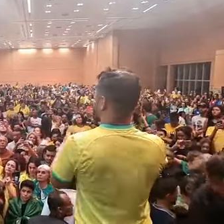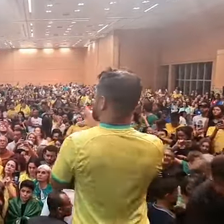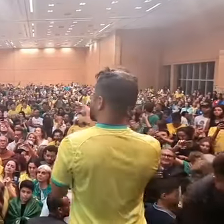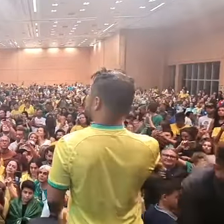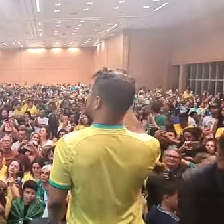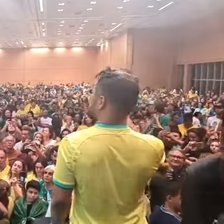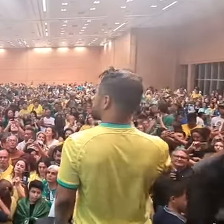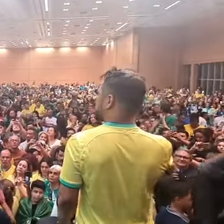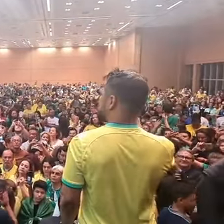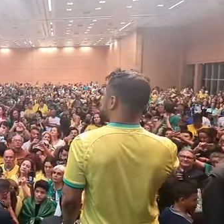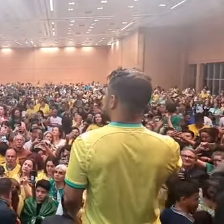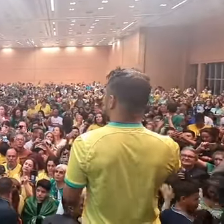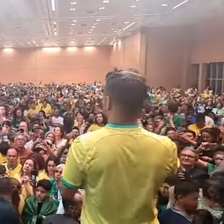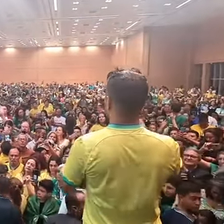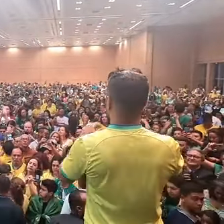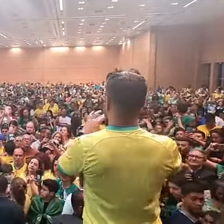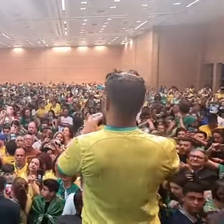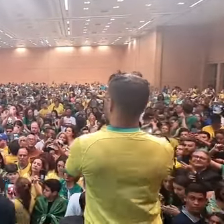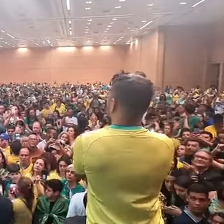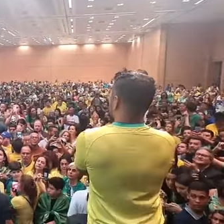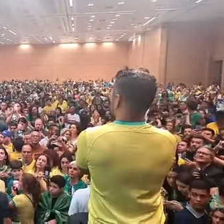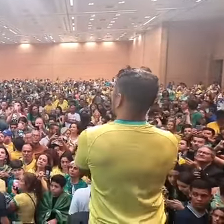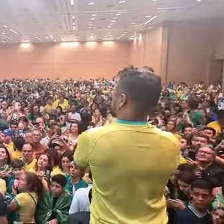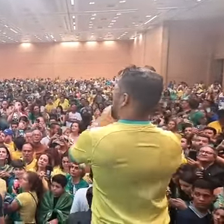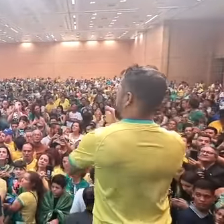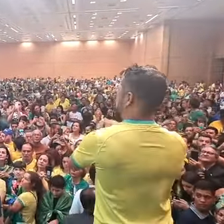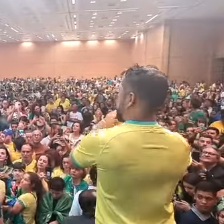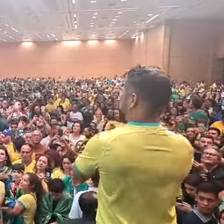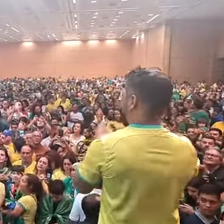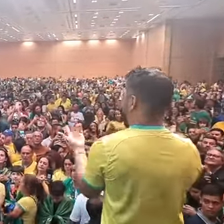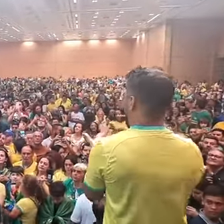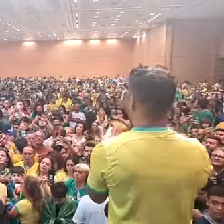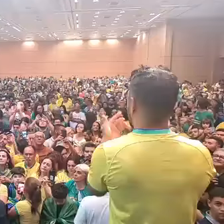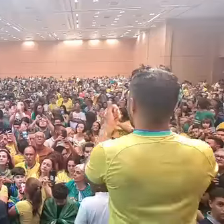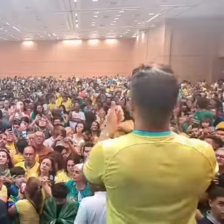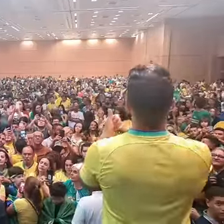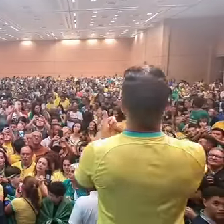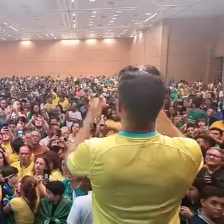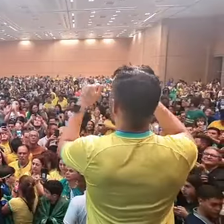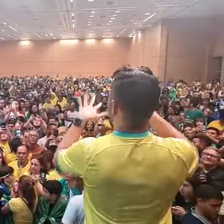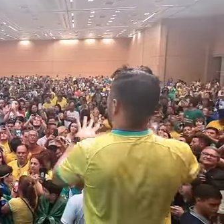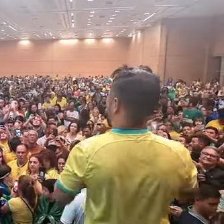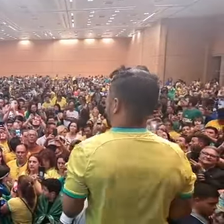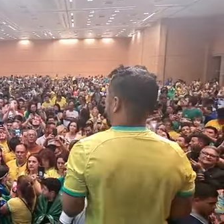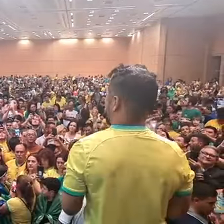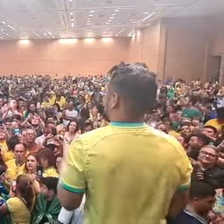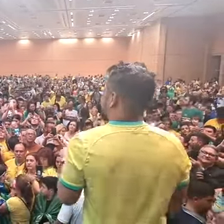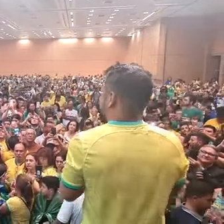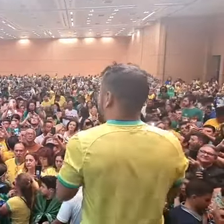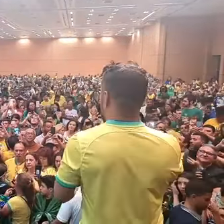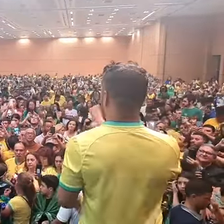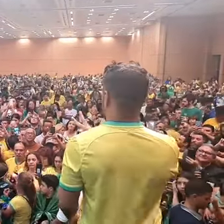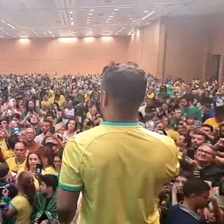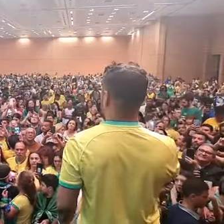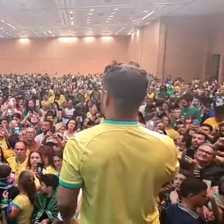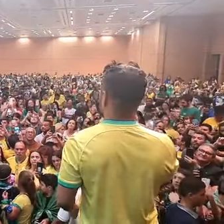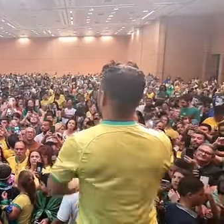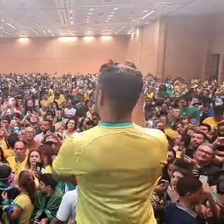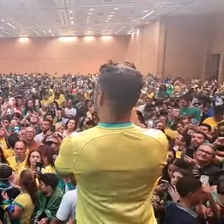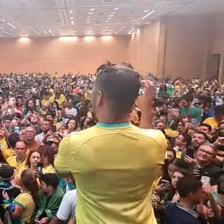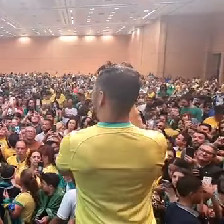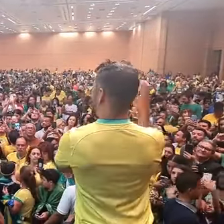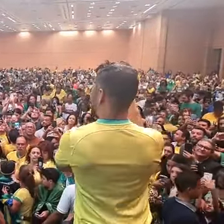totalmente redondo na economia, para onde está indo hoje. Vemos aqui também a nossa